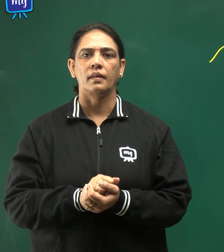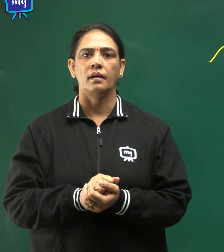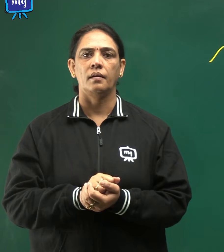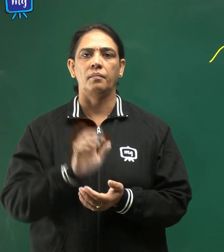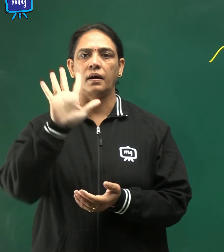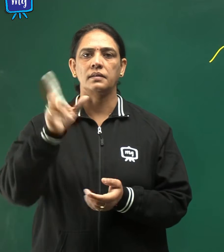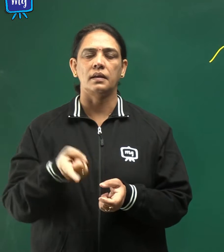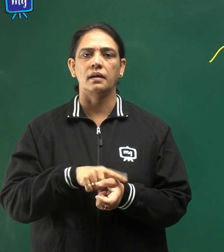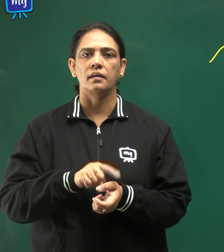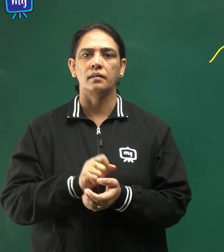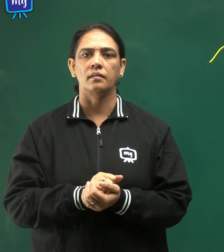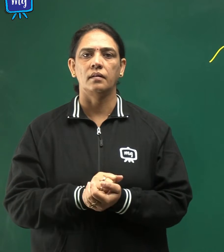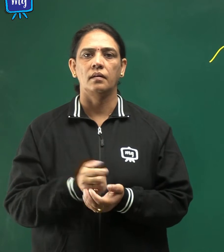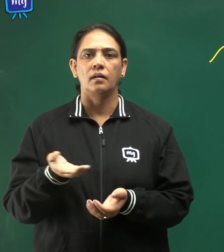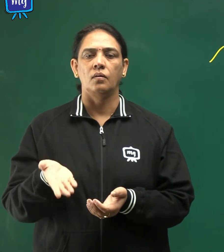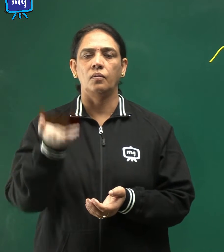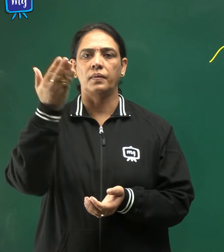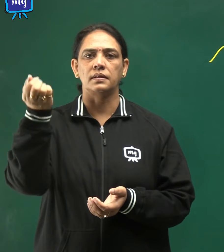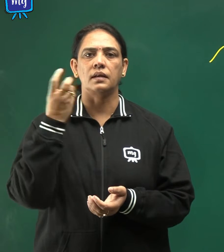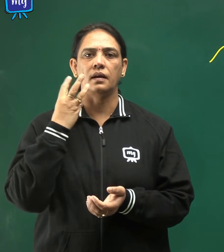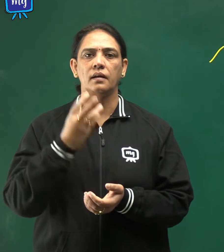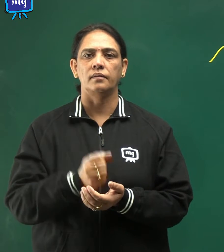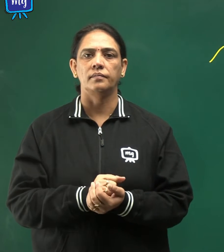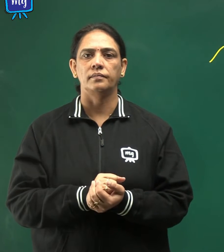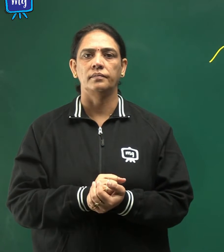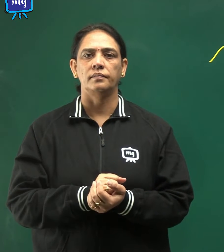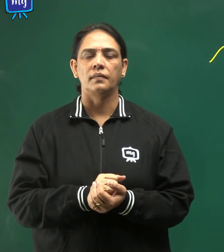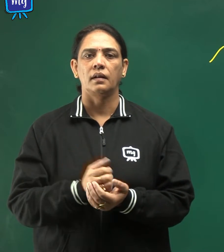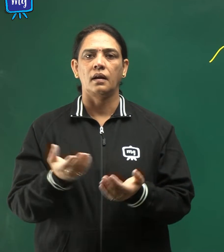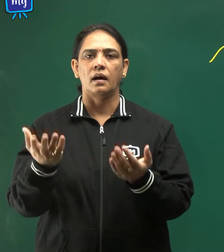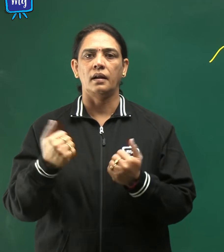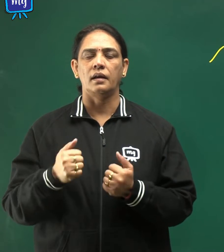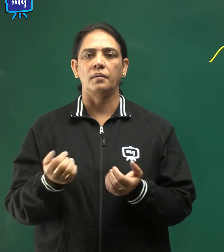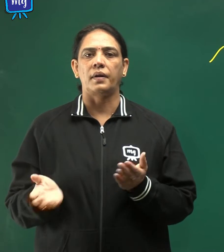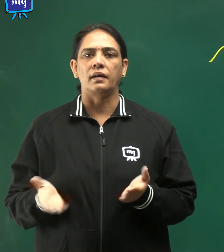से ऊपर अंक आने की